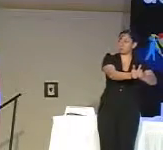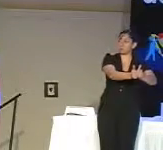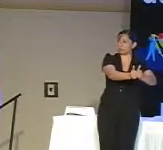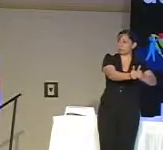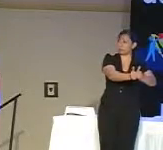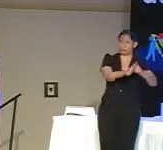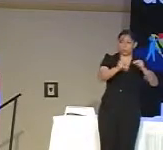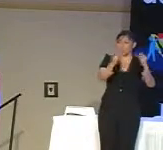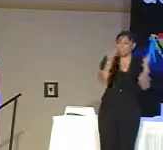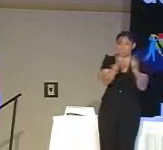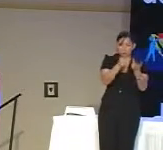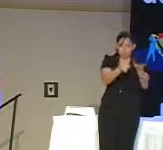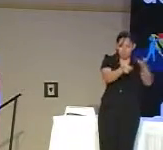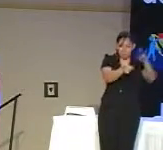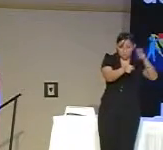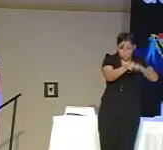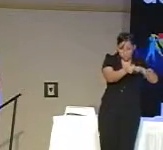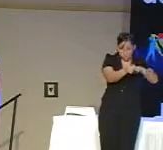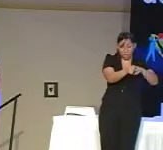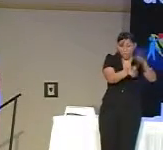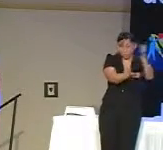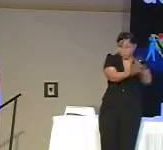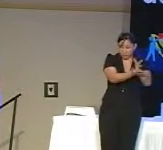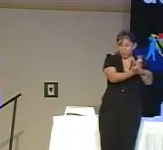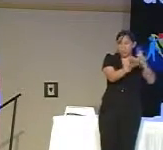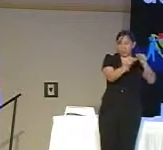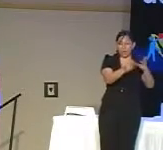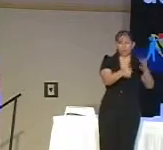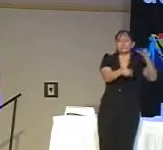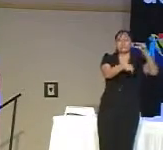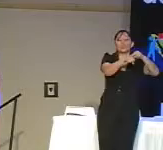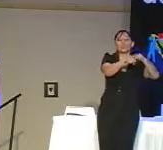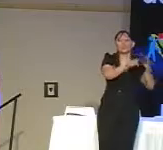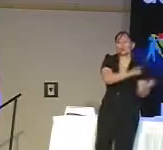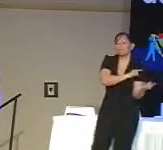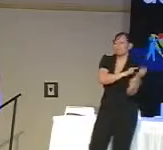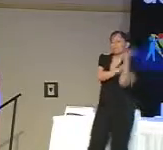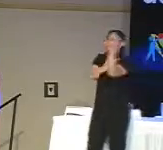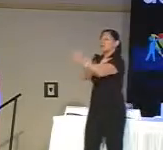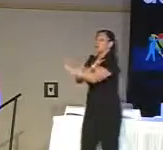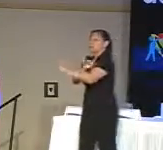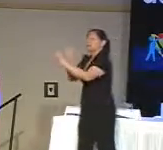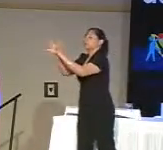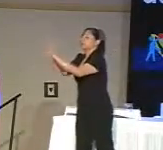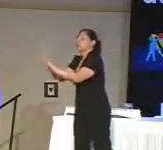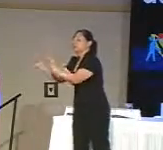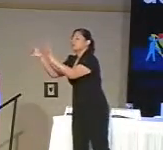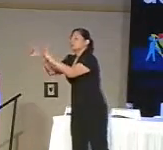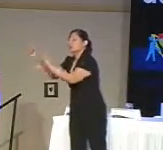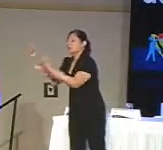con información, esa población informada, tome decisiones de forma mucho más oportuna.